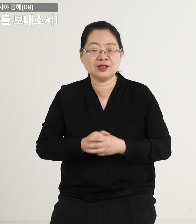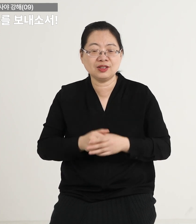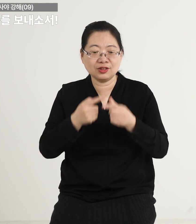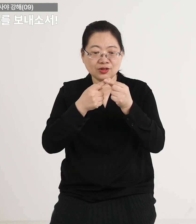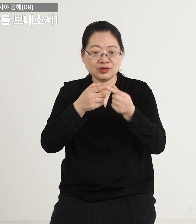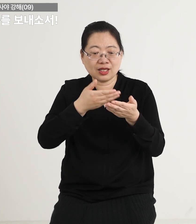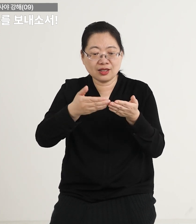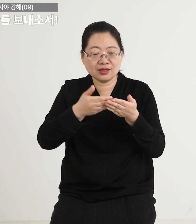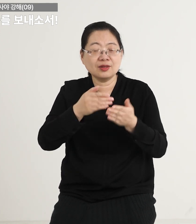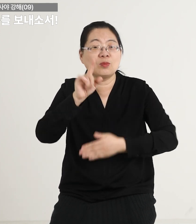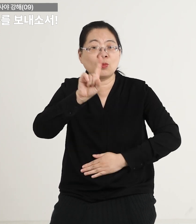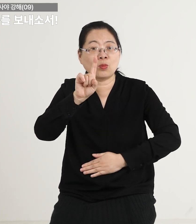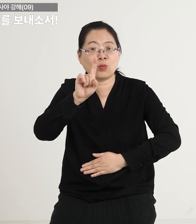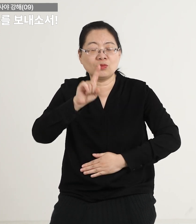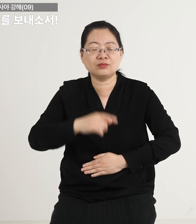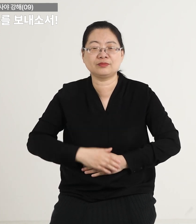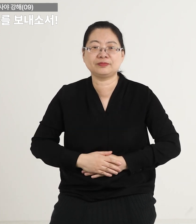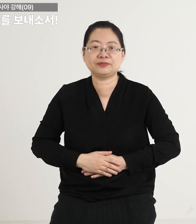번째 그림은